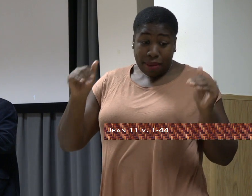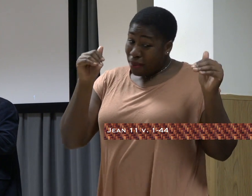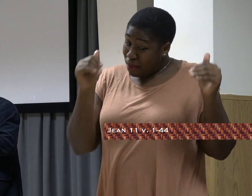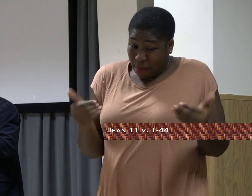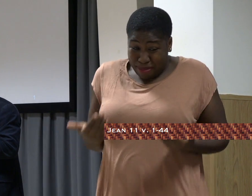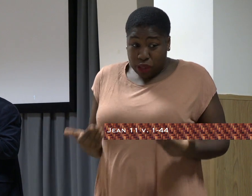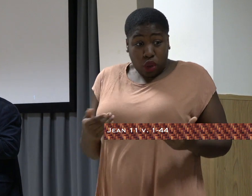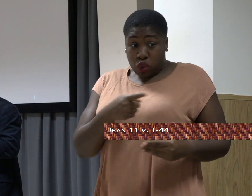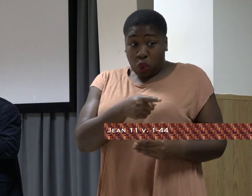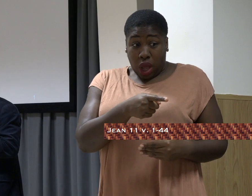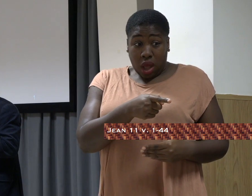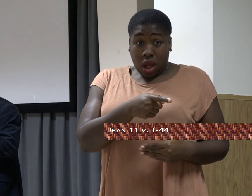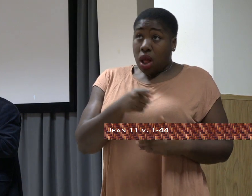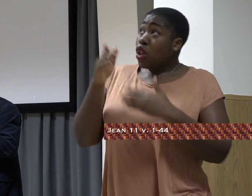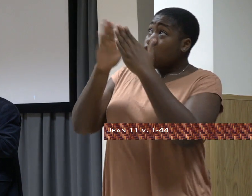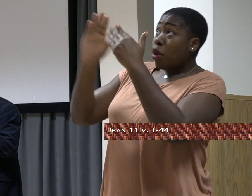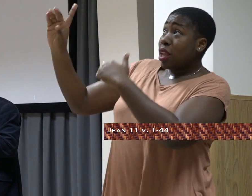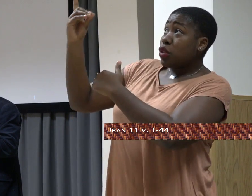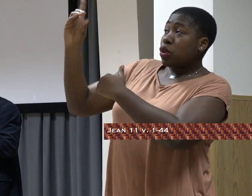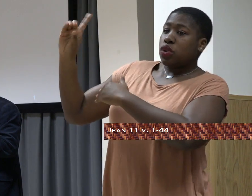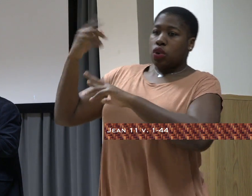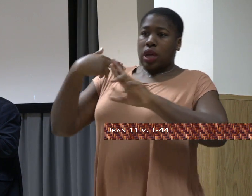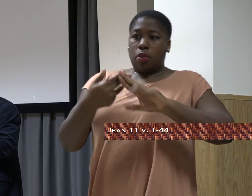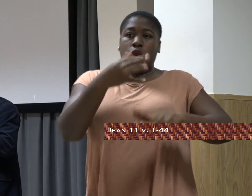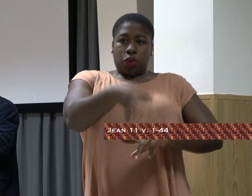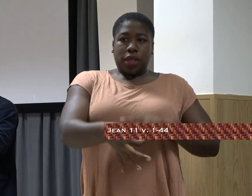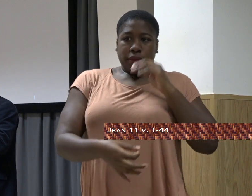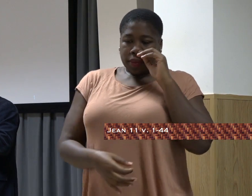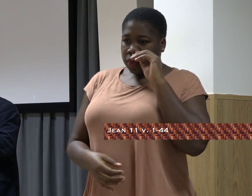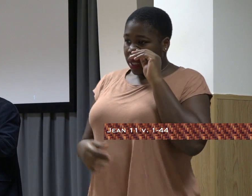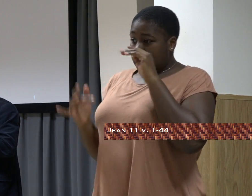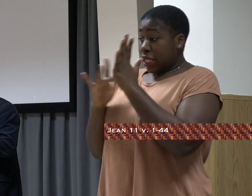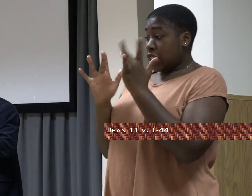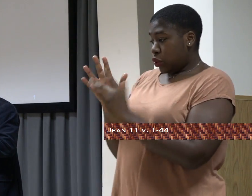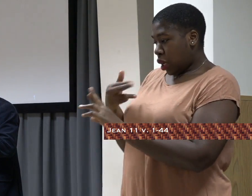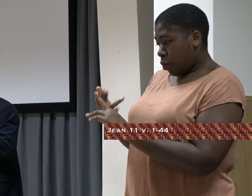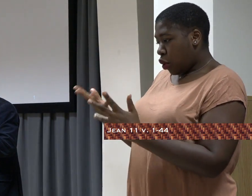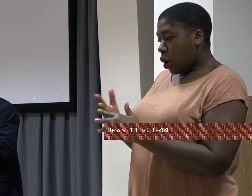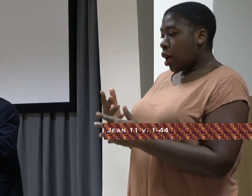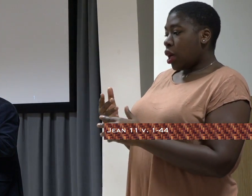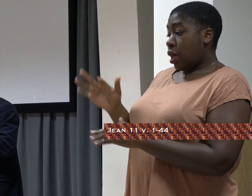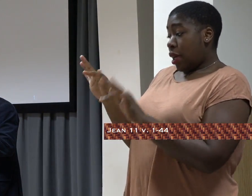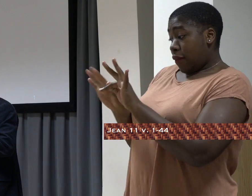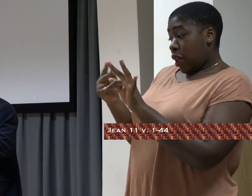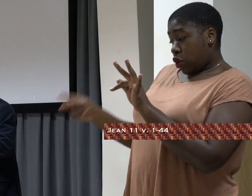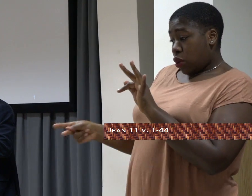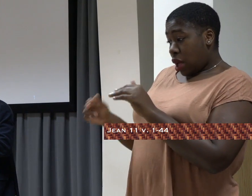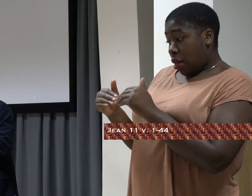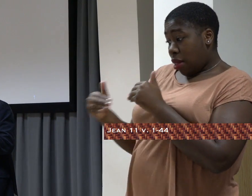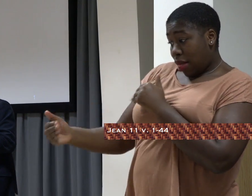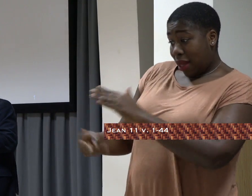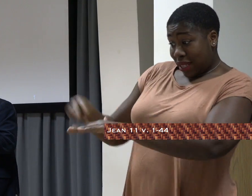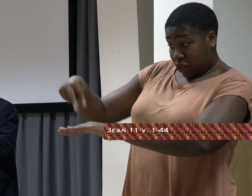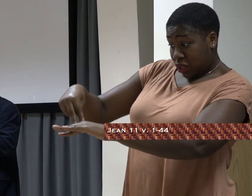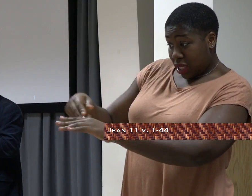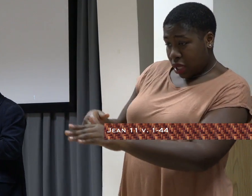demanderas à Dieu, Dieu te l'accordera. Jésus lui dit, ton frère ressuscitera. Je sais, lui répondit